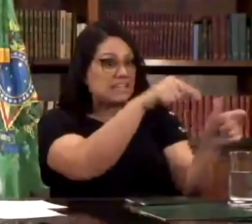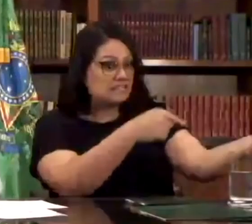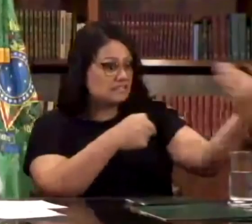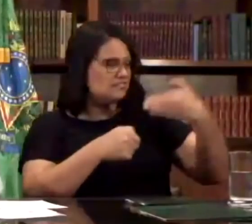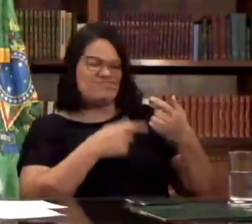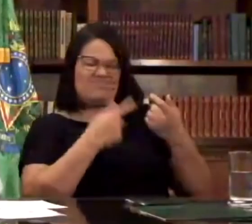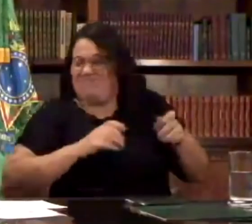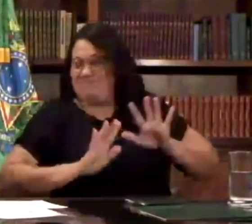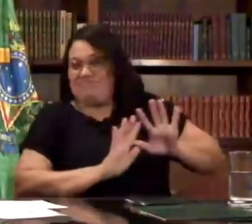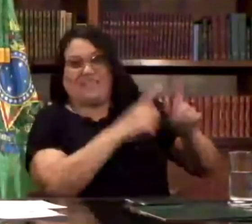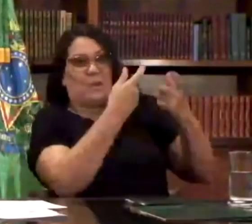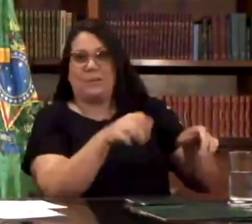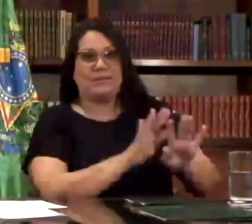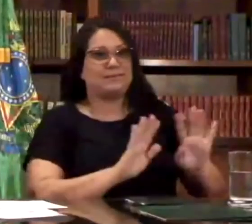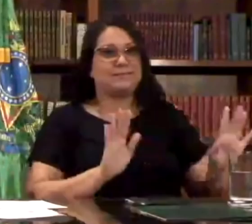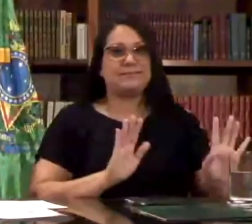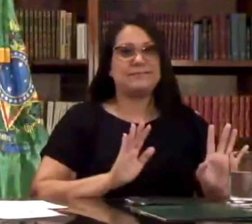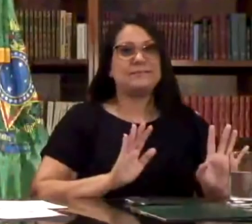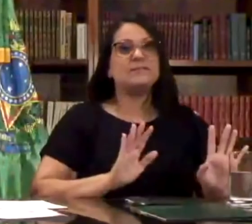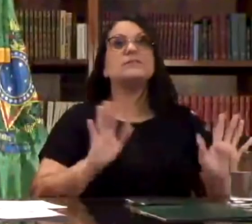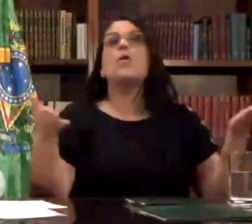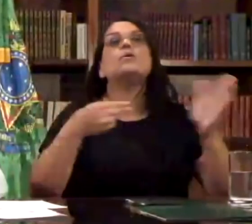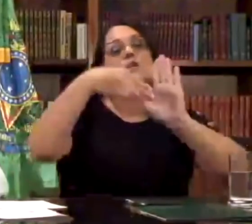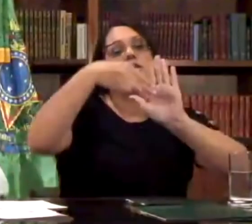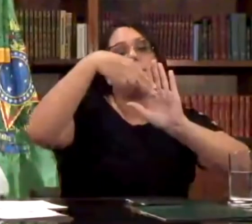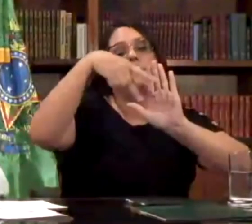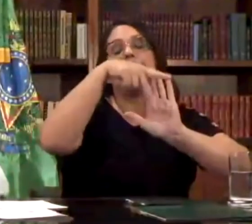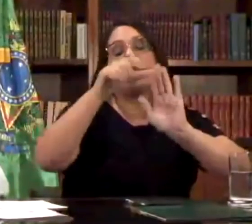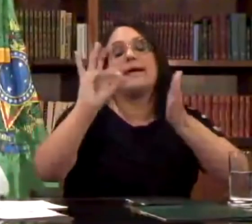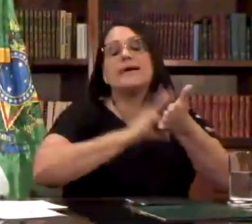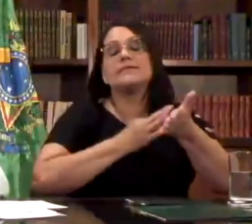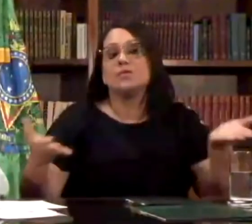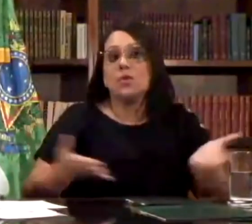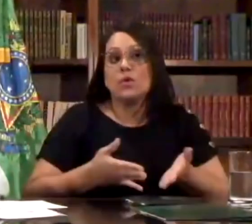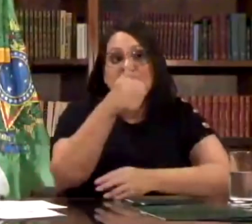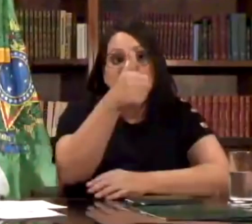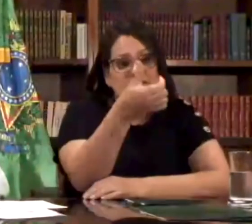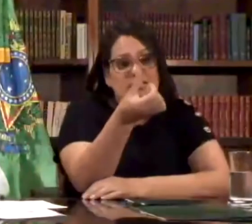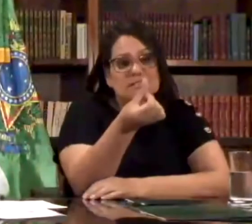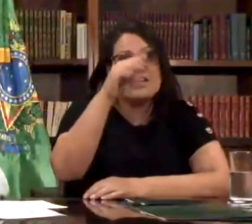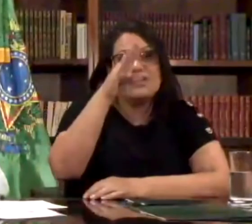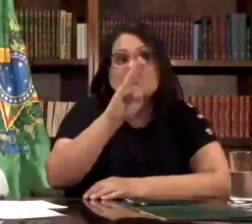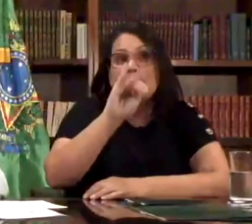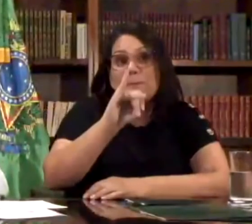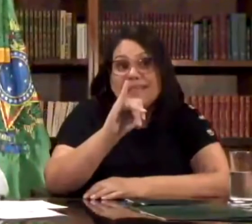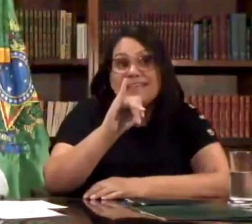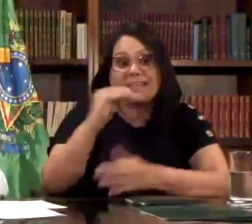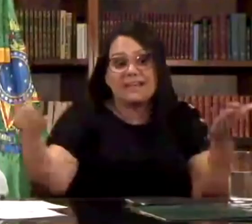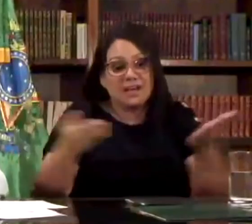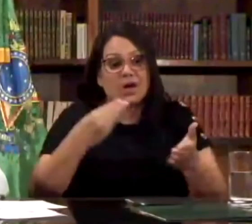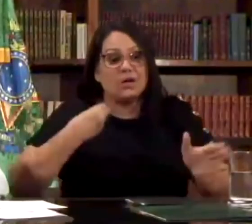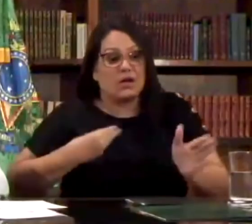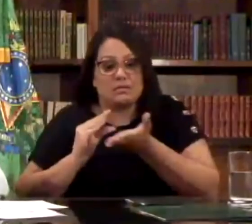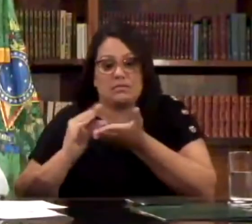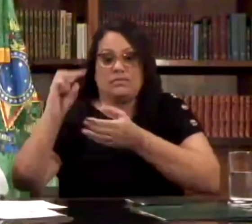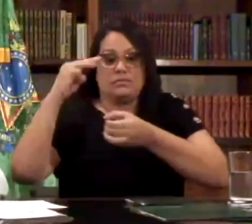Então, nós, por exemplo, que estamos agora MP de hoje, 16 bilhões para fundo de participação de estados e municípios, a